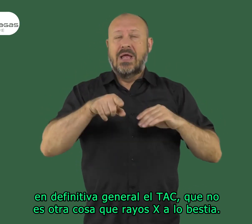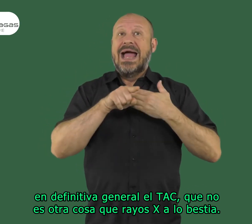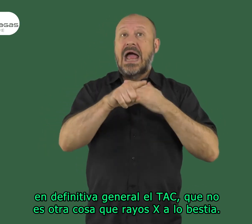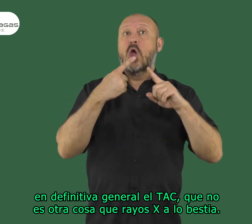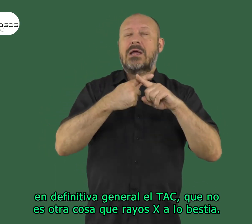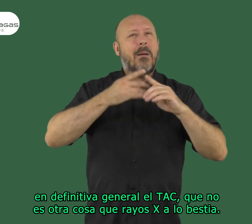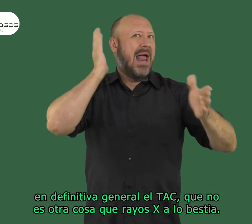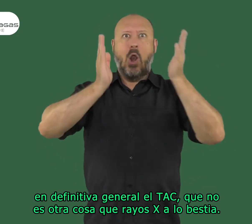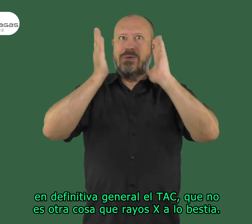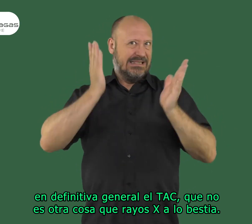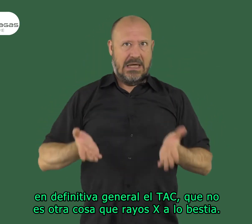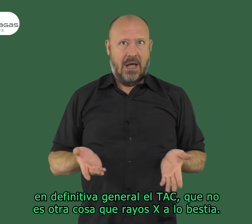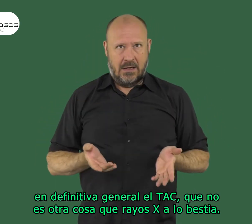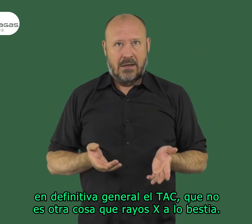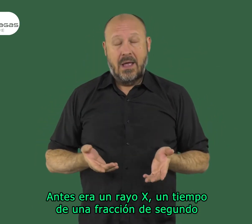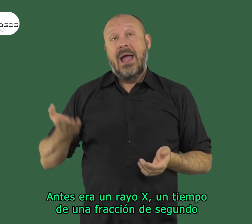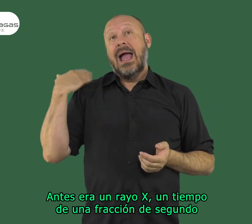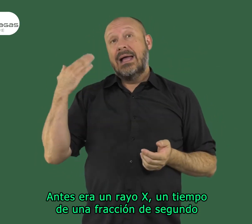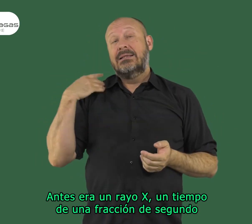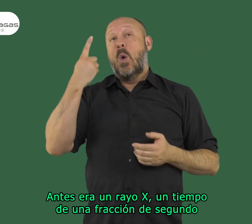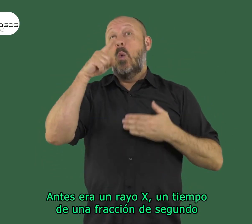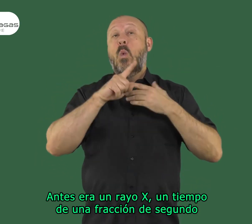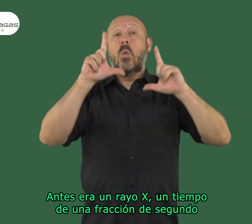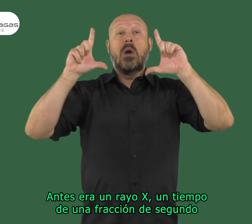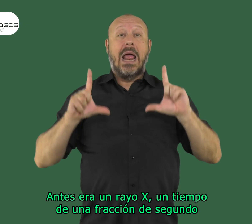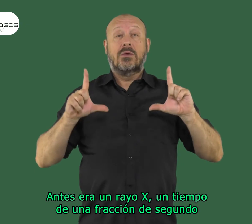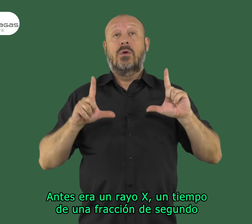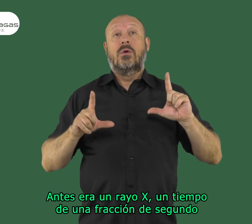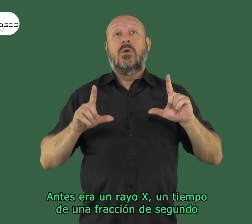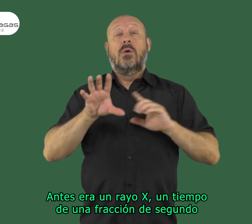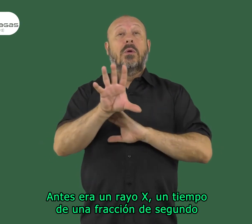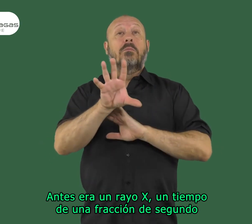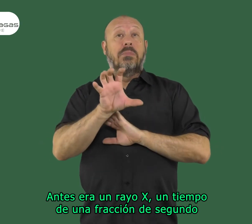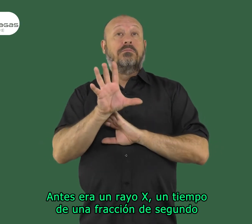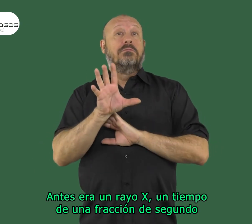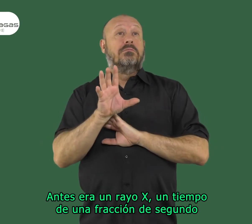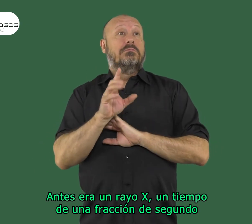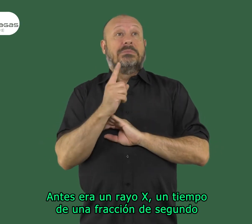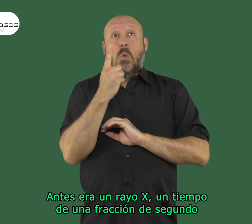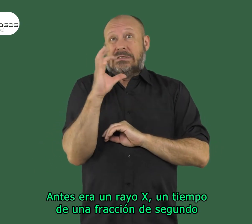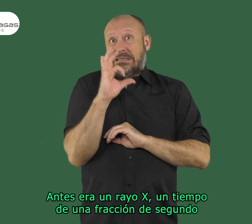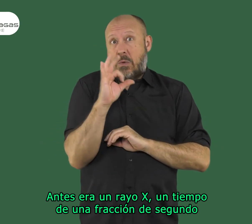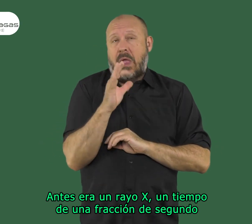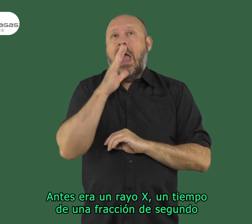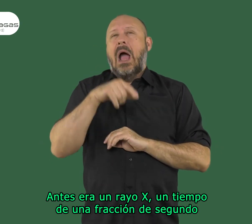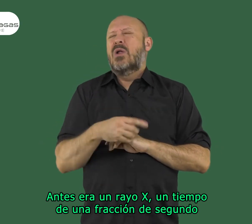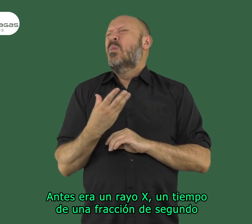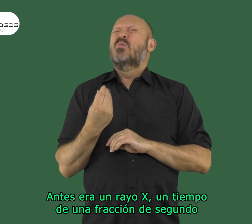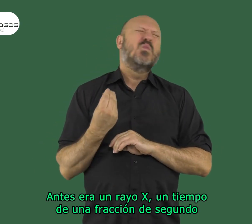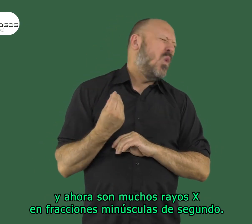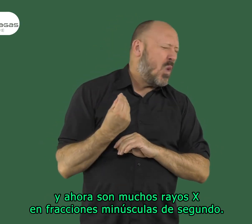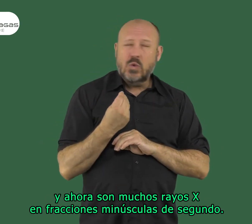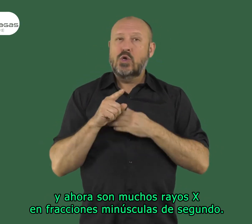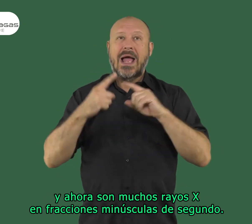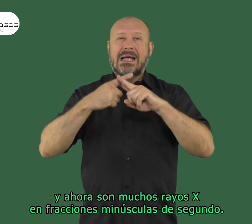otra cosa que rayos X a lo bestia. Antes era un rayo X, un tiempo de una fracción de segundo,